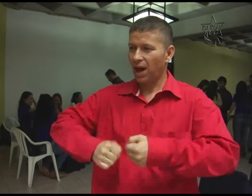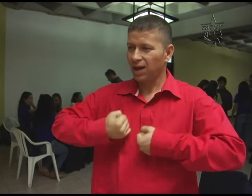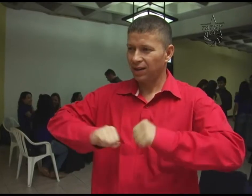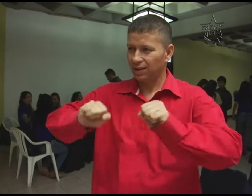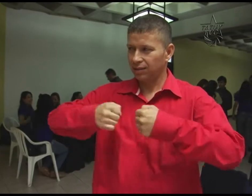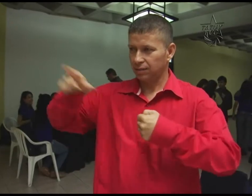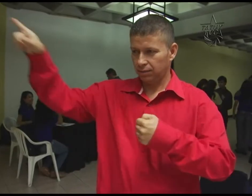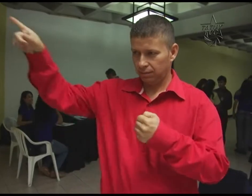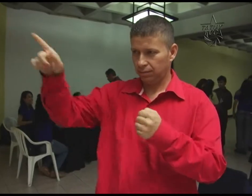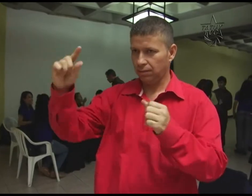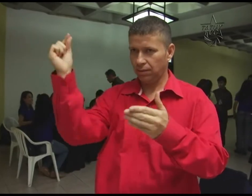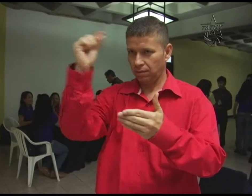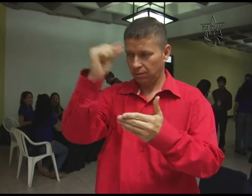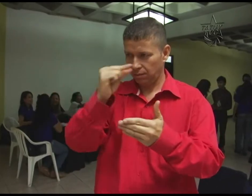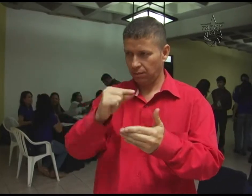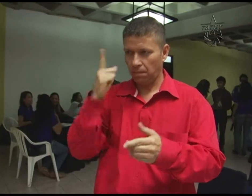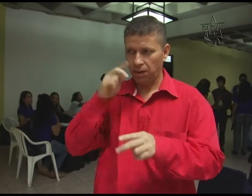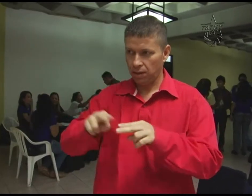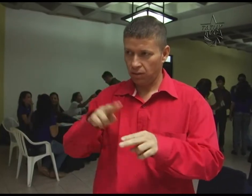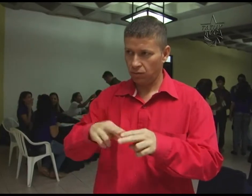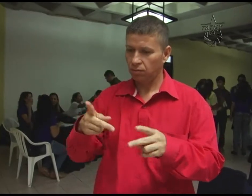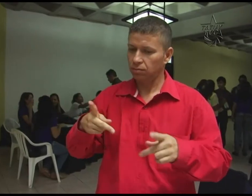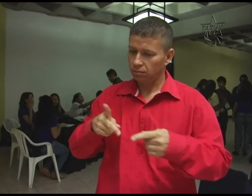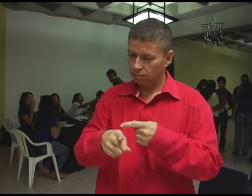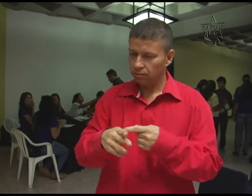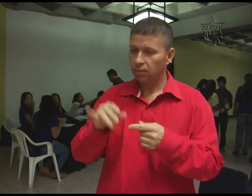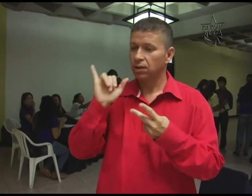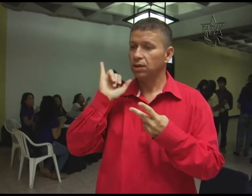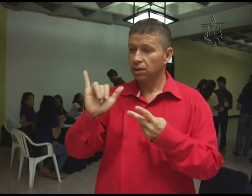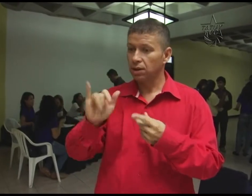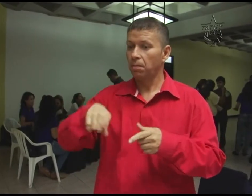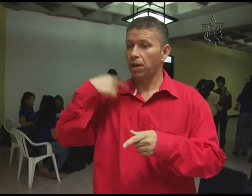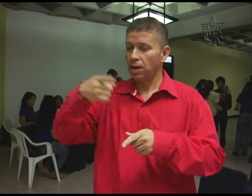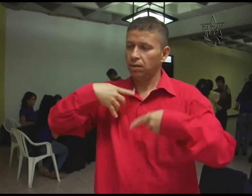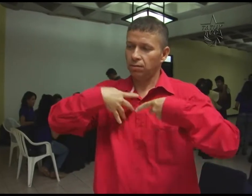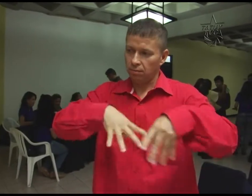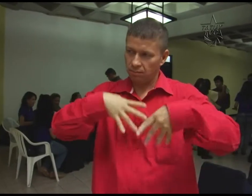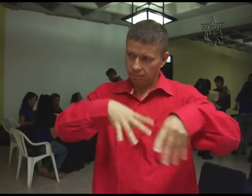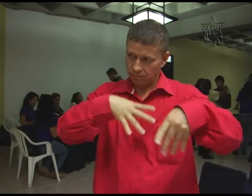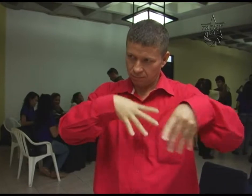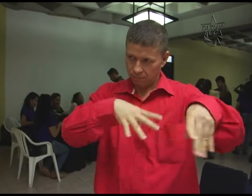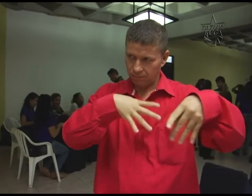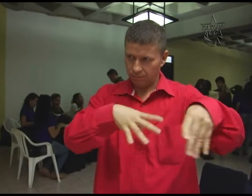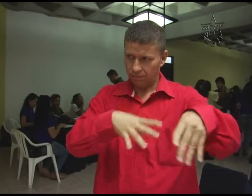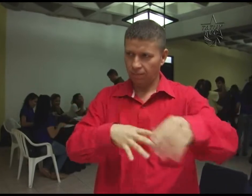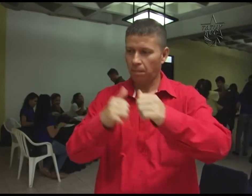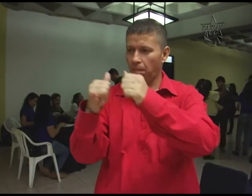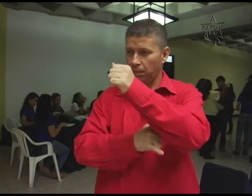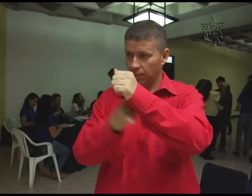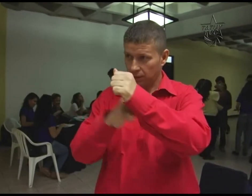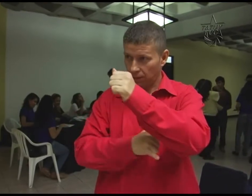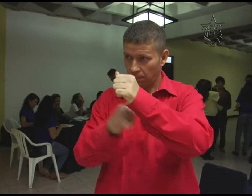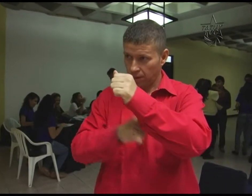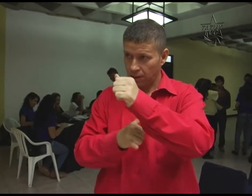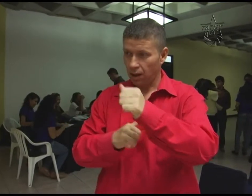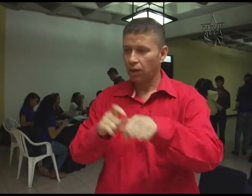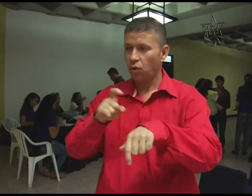En el centro Tulio Febres Cordero vamos a tener una marcha desde la Plaza